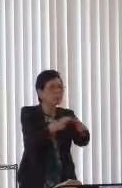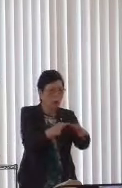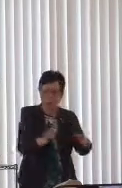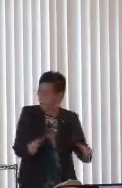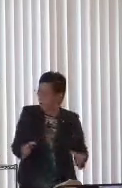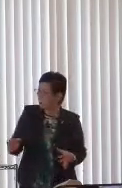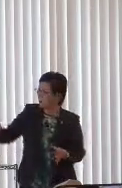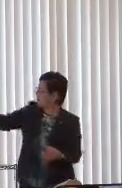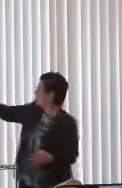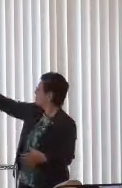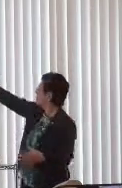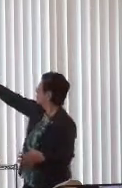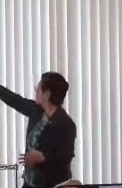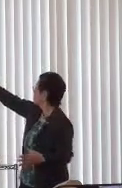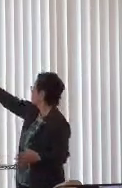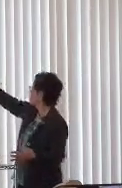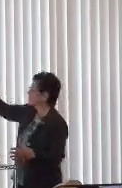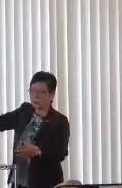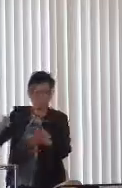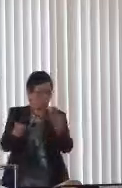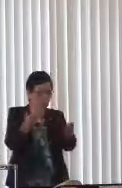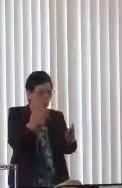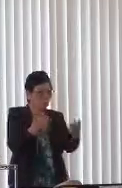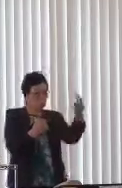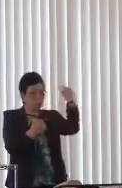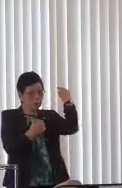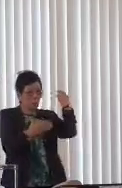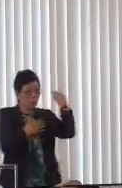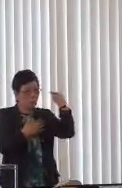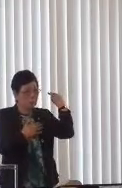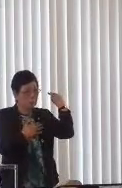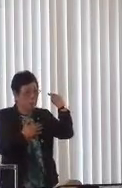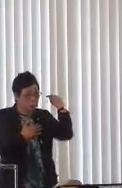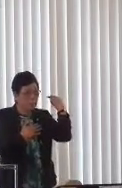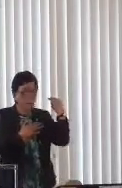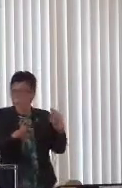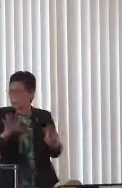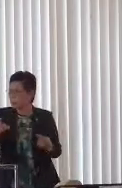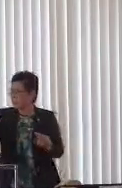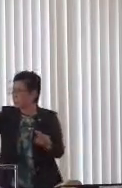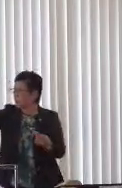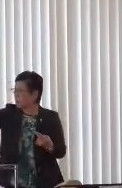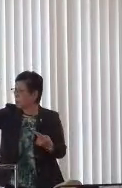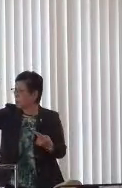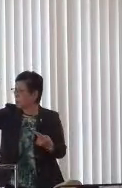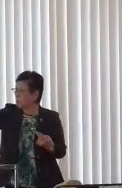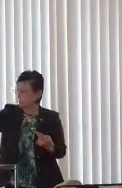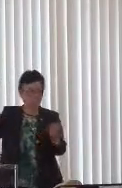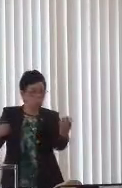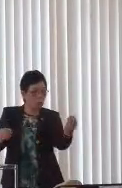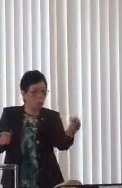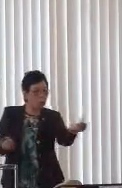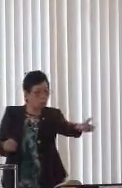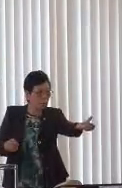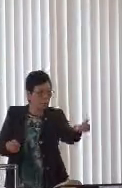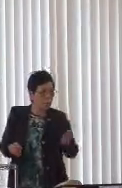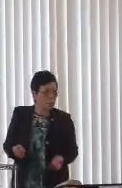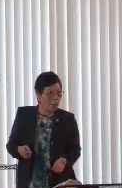これ写真だけ見るとよく分かんないですね、サイズ感が。もっとね、こんなぐらいかと思うじゃないですか。これほとんどこのサイズなんです。